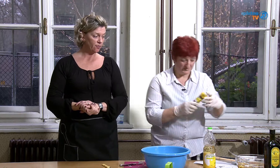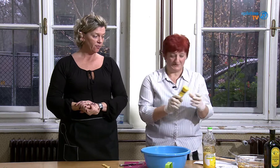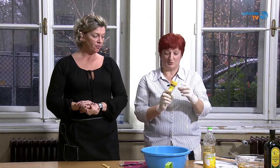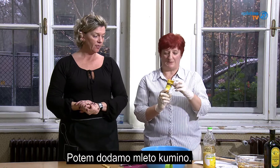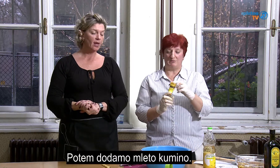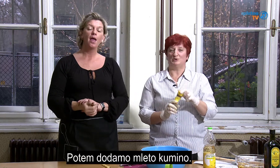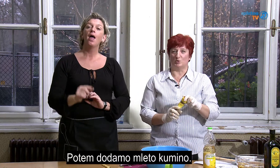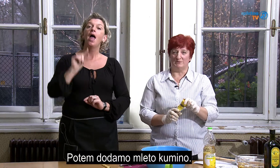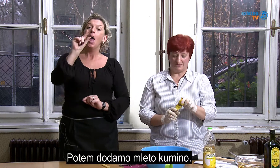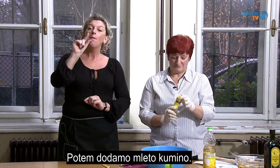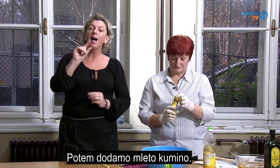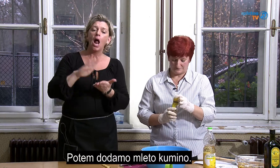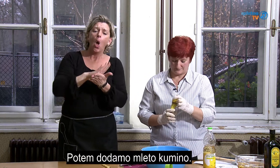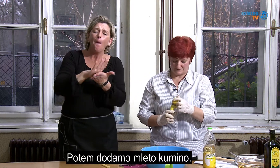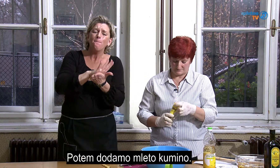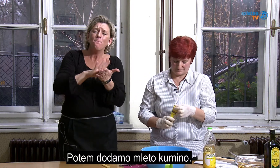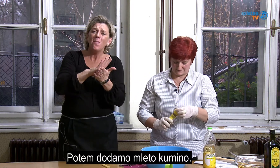Potem dodamo mleto kumino.